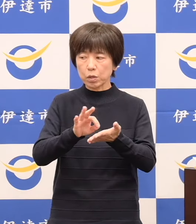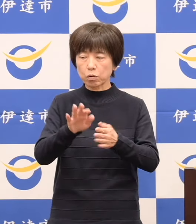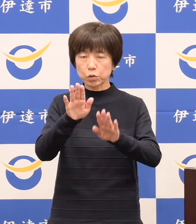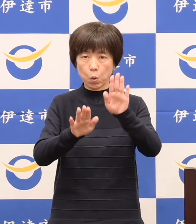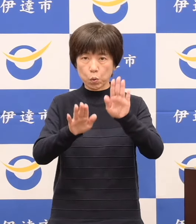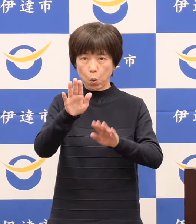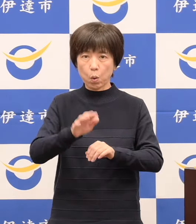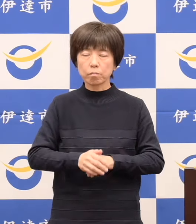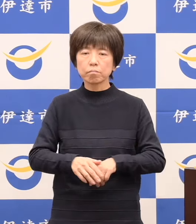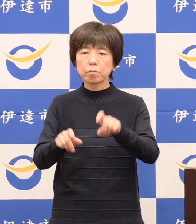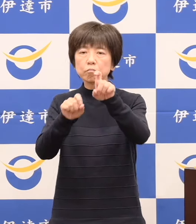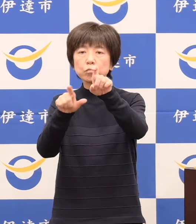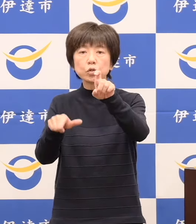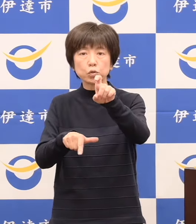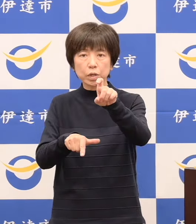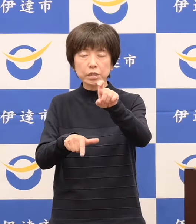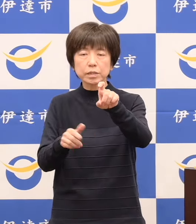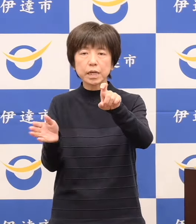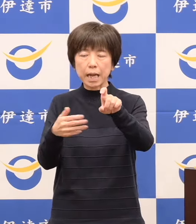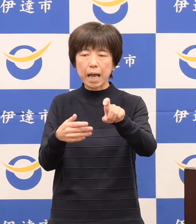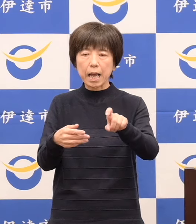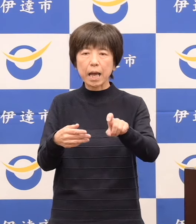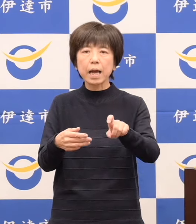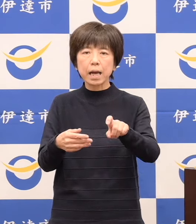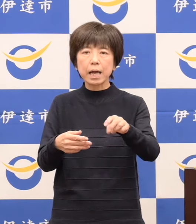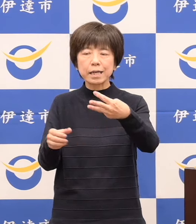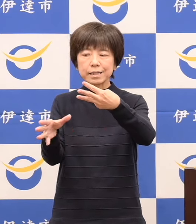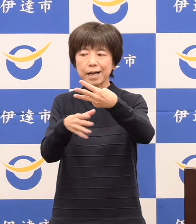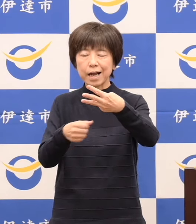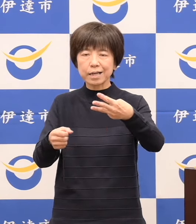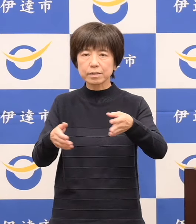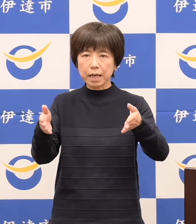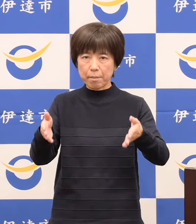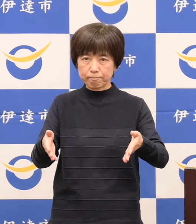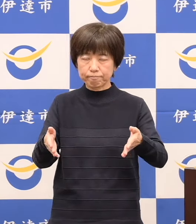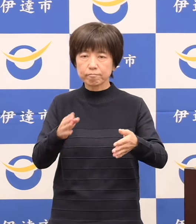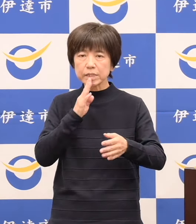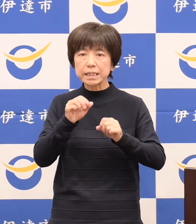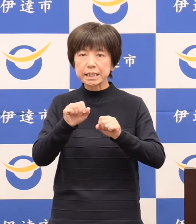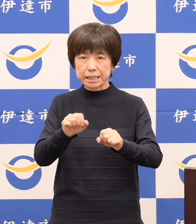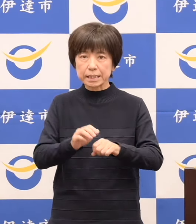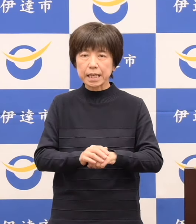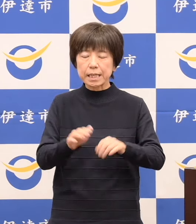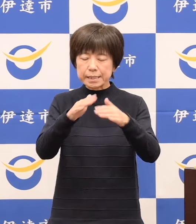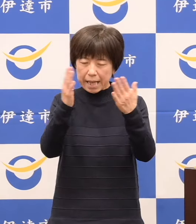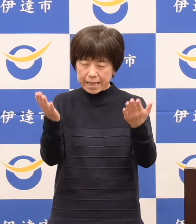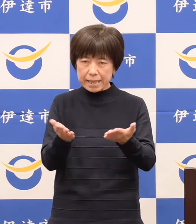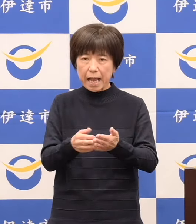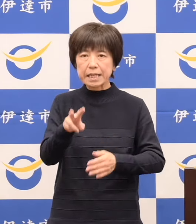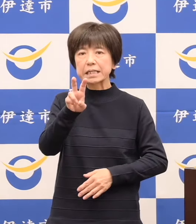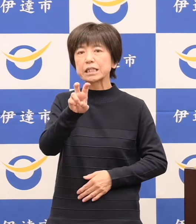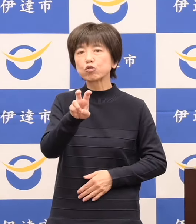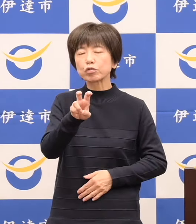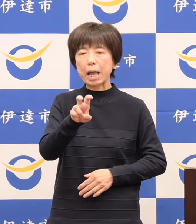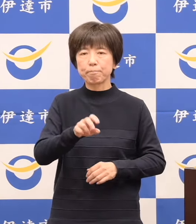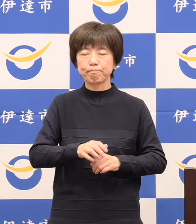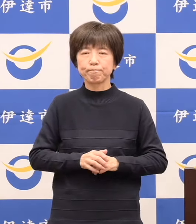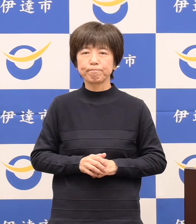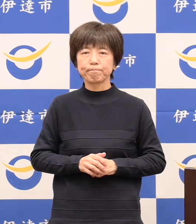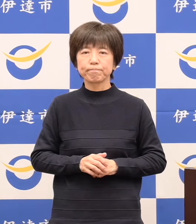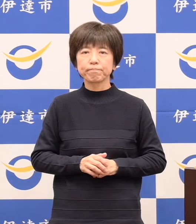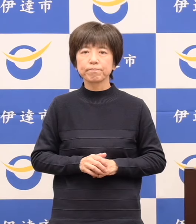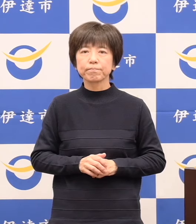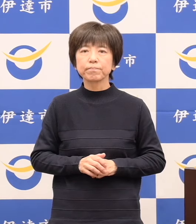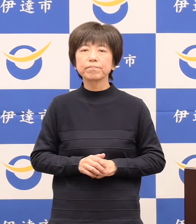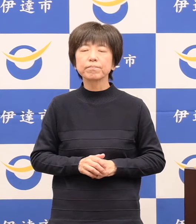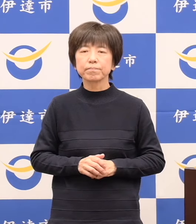まあ、10月から3ヶ月間やりまして全体で、20件の申請なんです。今までの、まあ、郵便